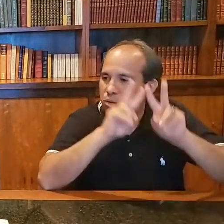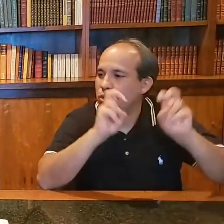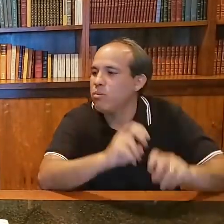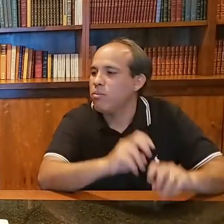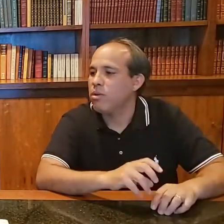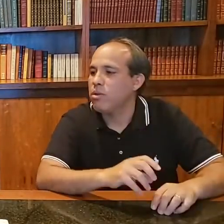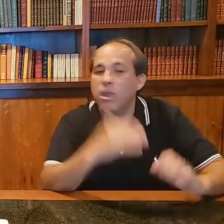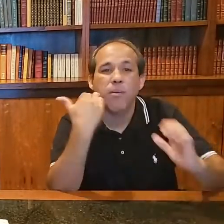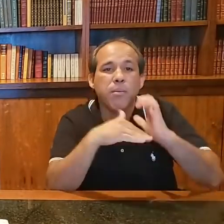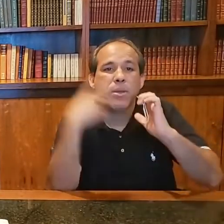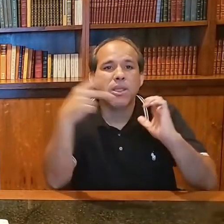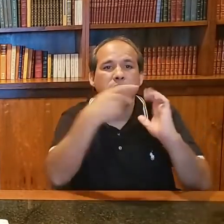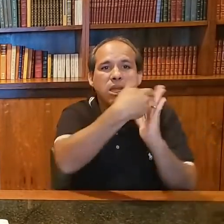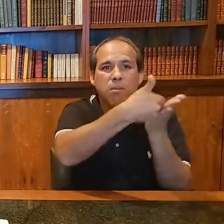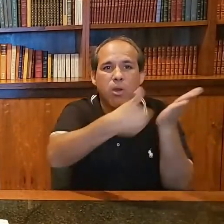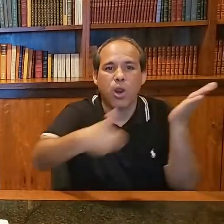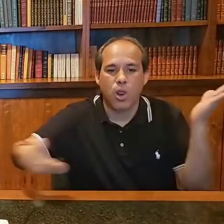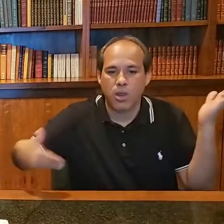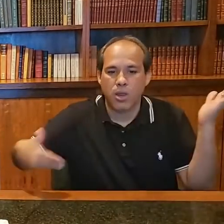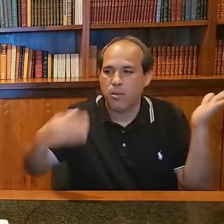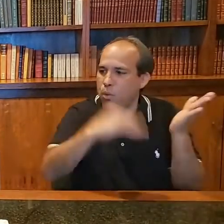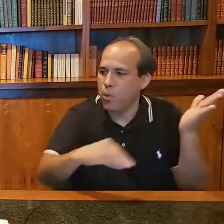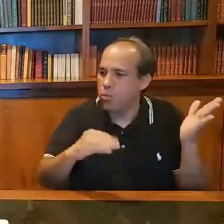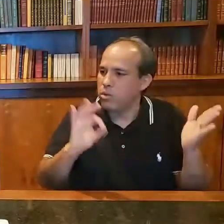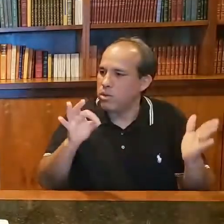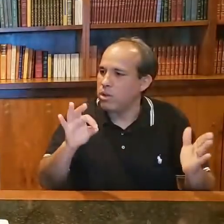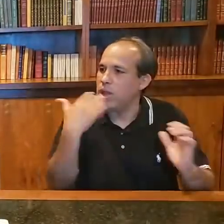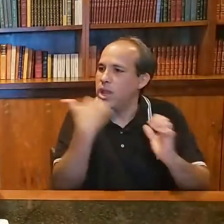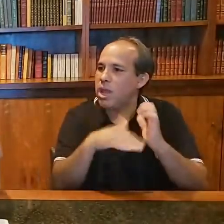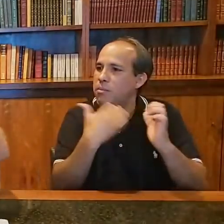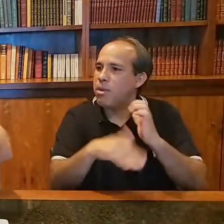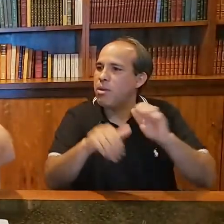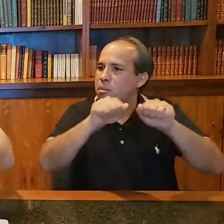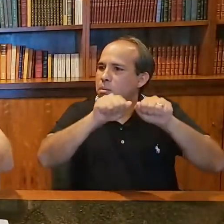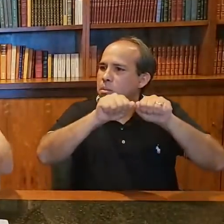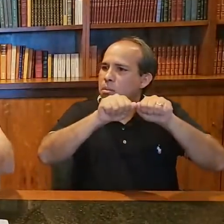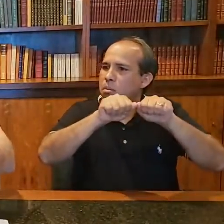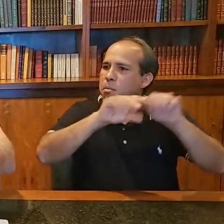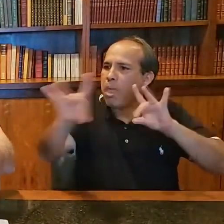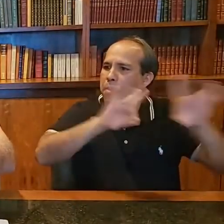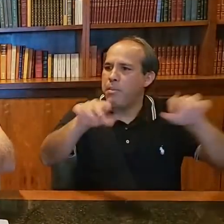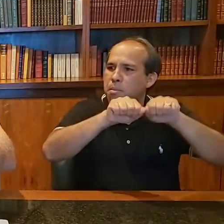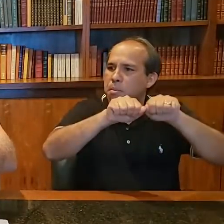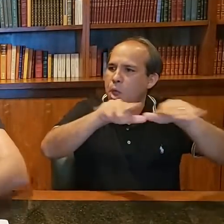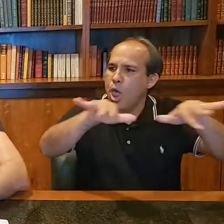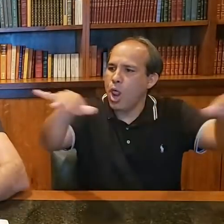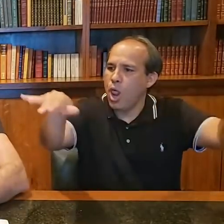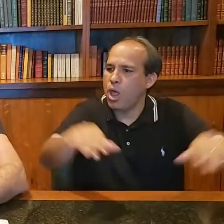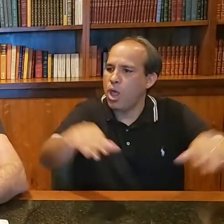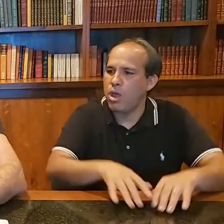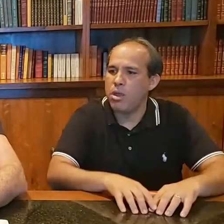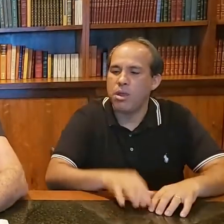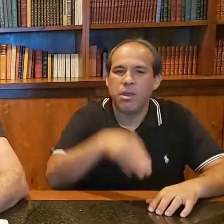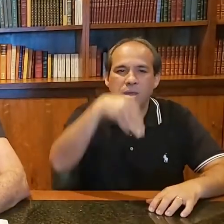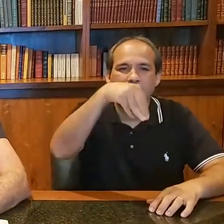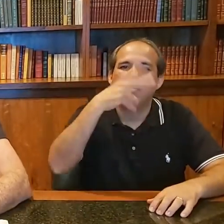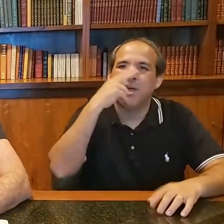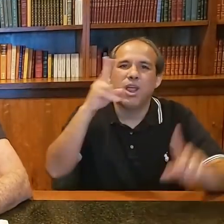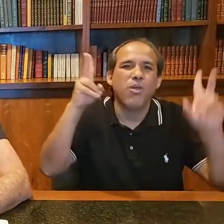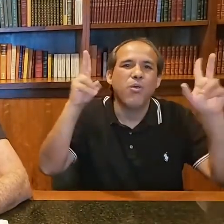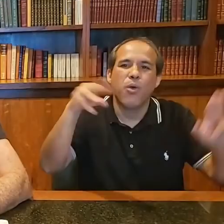o que ele fala nos seus e-mails? Oh, meu Deus do céu. E-mails vazados do doutor Fauci, o Mandetta dos Estados Unidos.